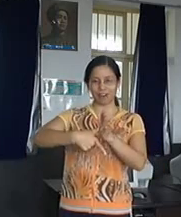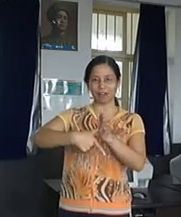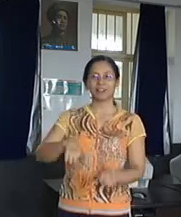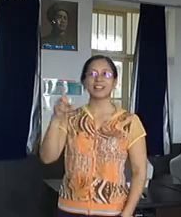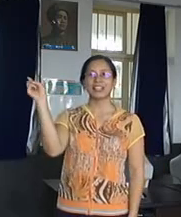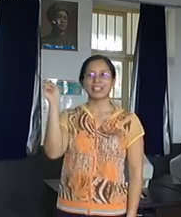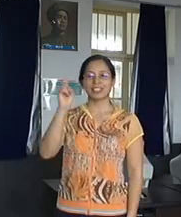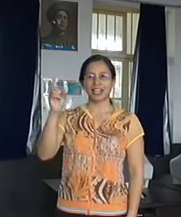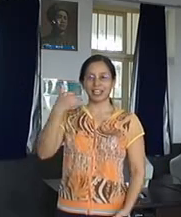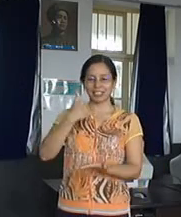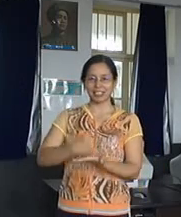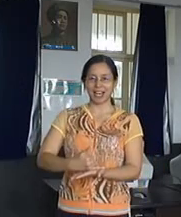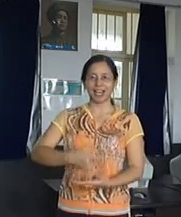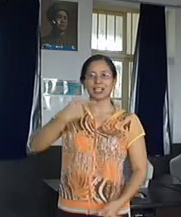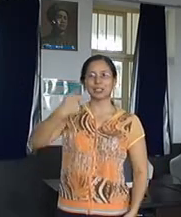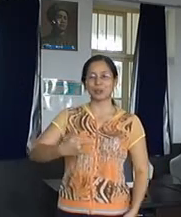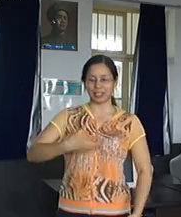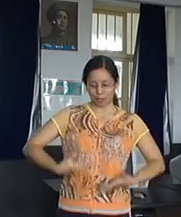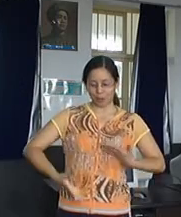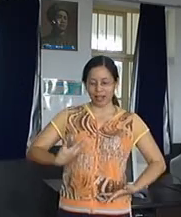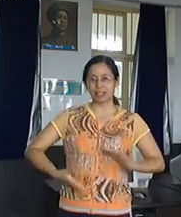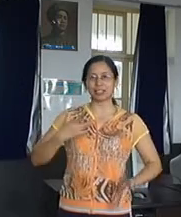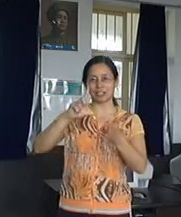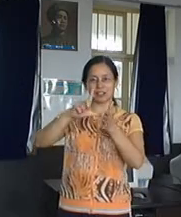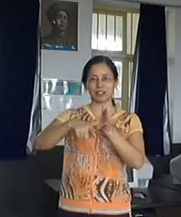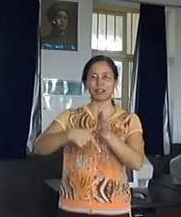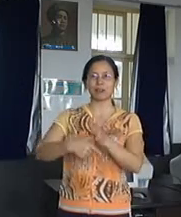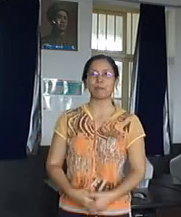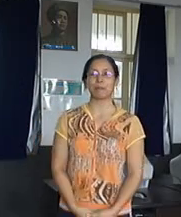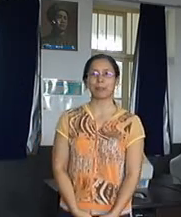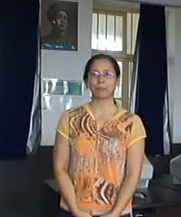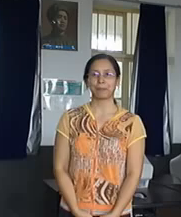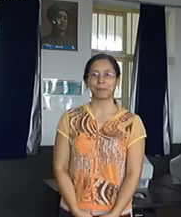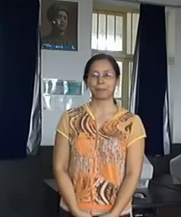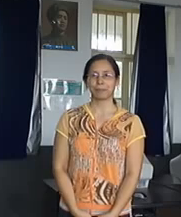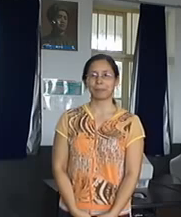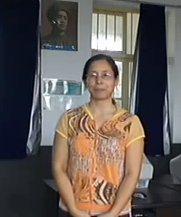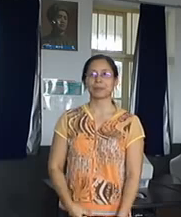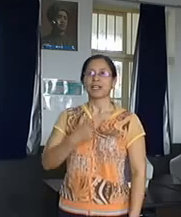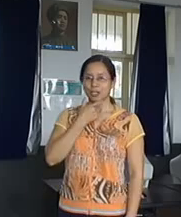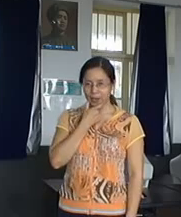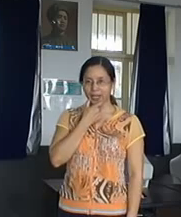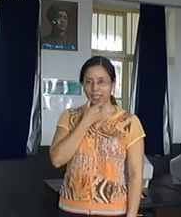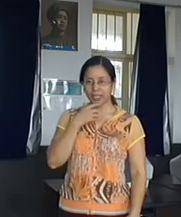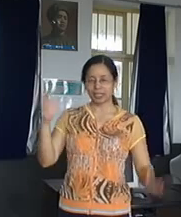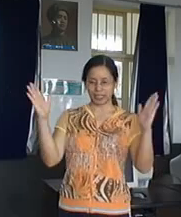谁在最快乐的时候？ 谁在最快乐的时候？ 愿意和我分享， 愿意